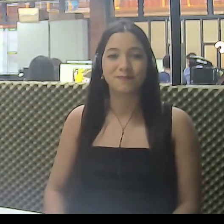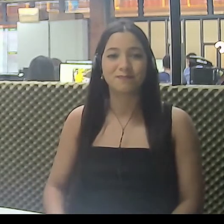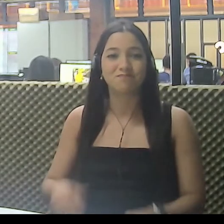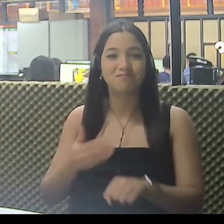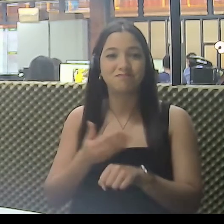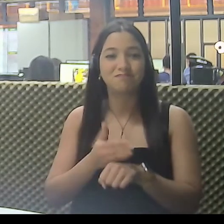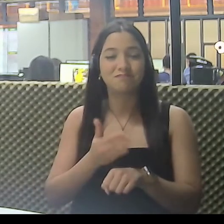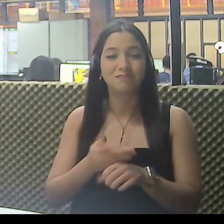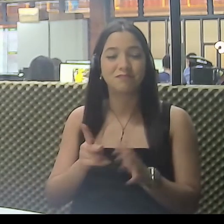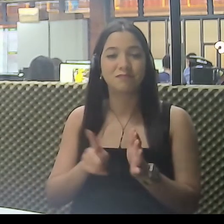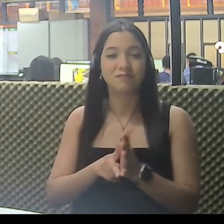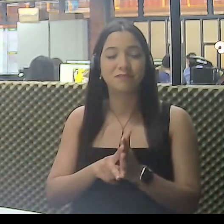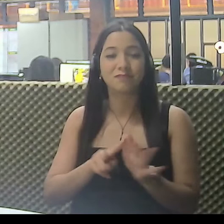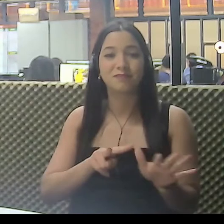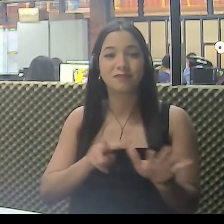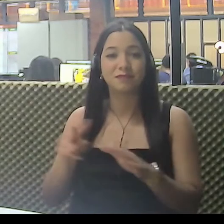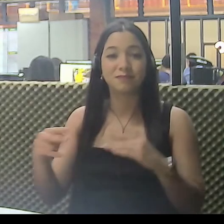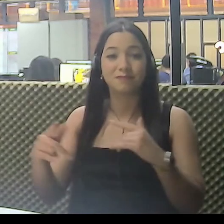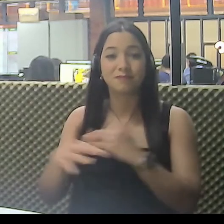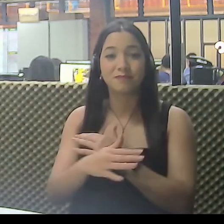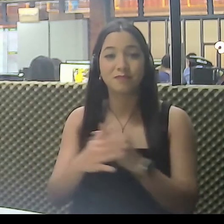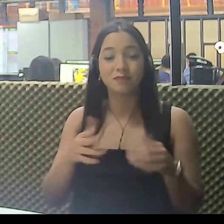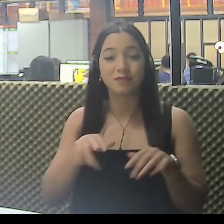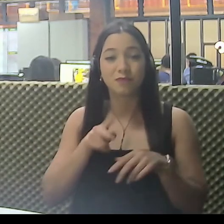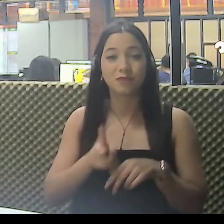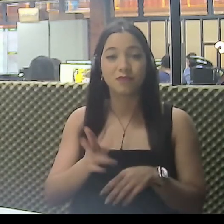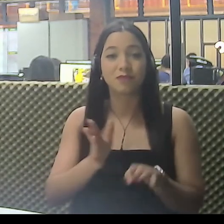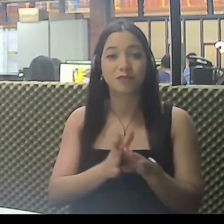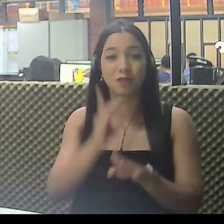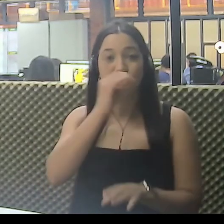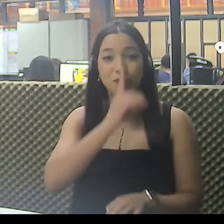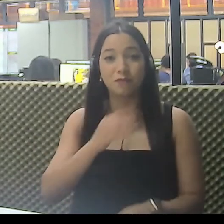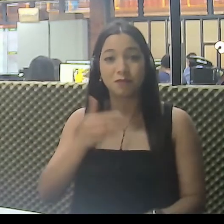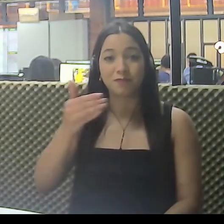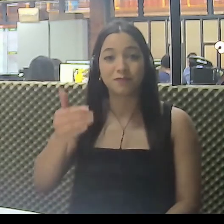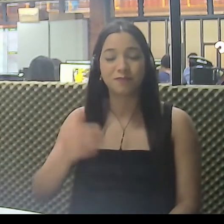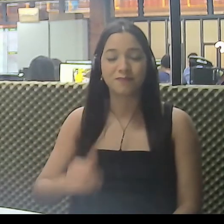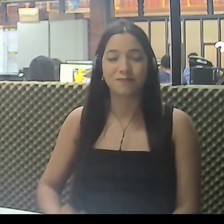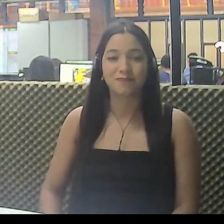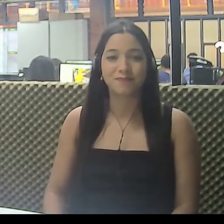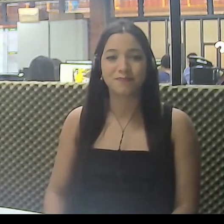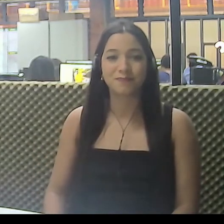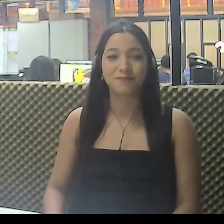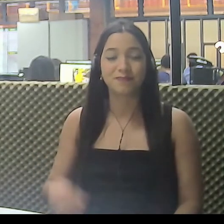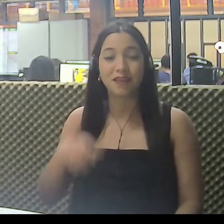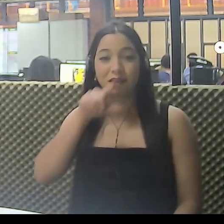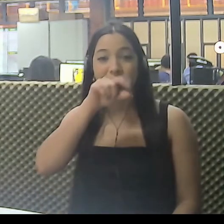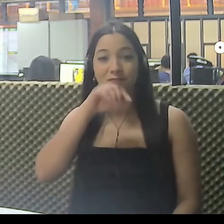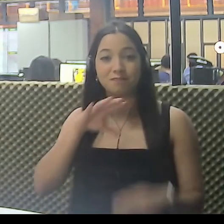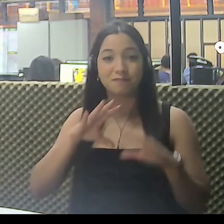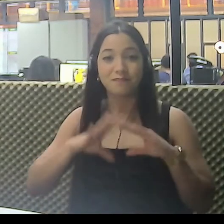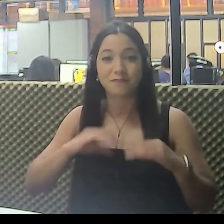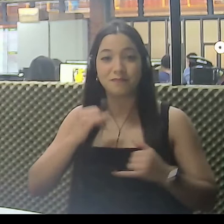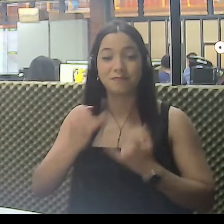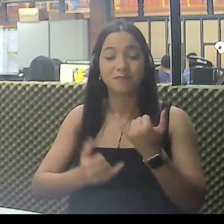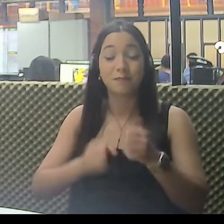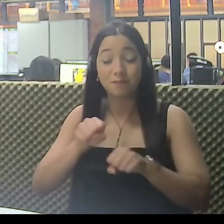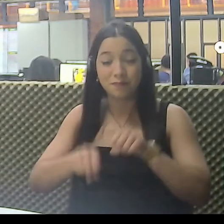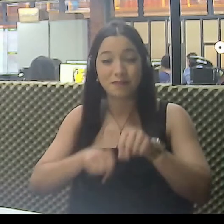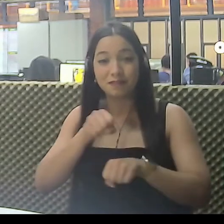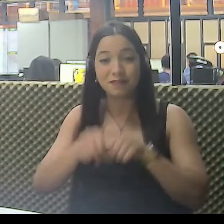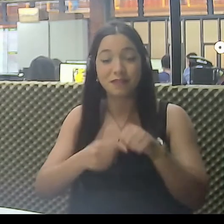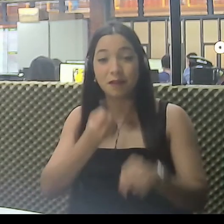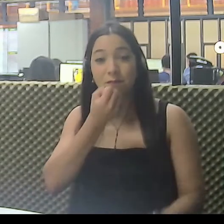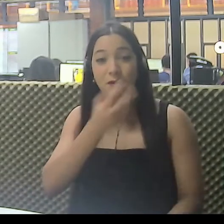Atividades da Semana Nacional do Trânsito continuam até o próximo domingo. Parque do Sabiá terá bike do bem a partir